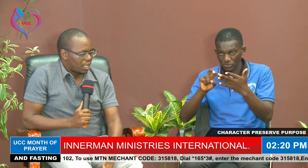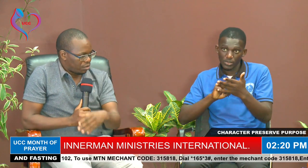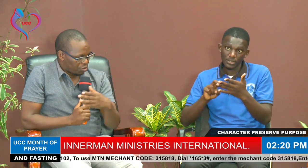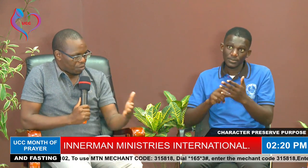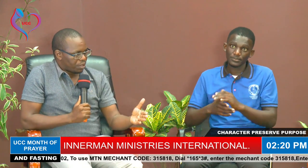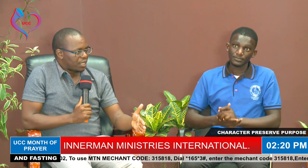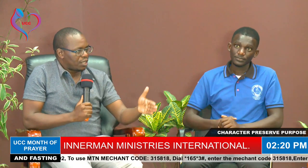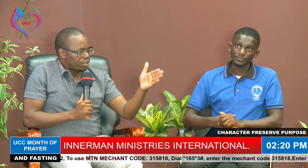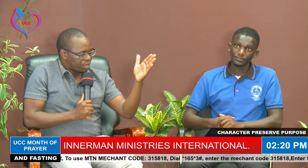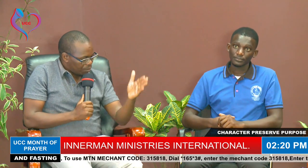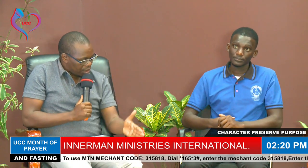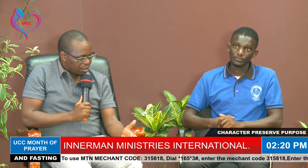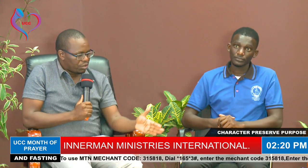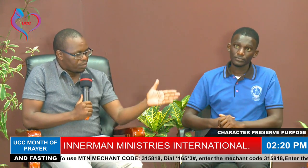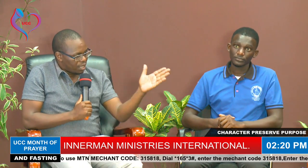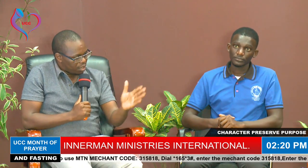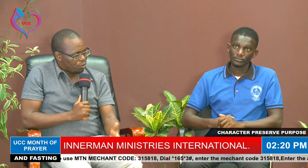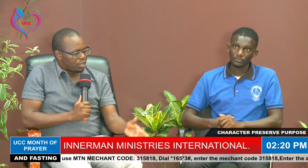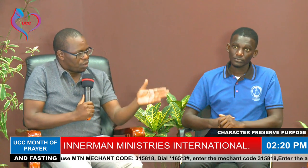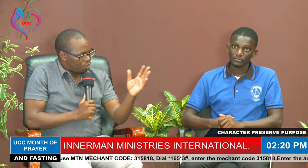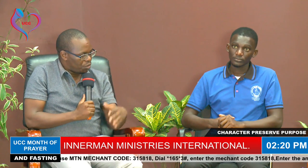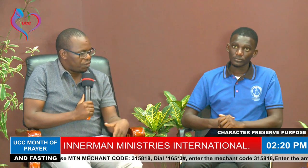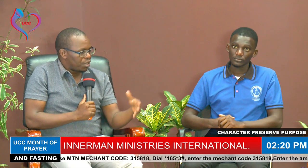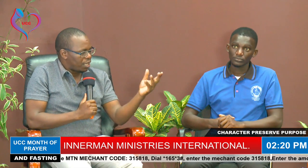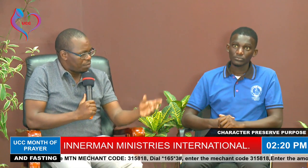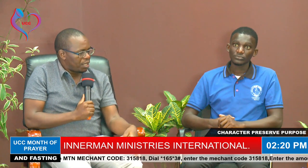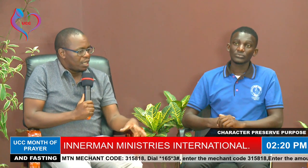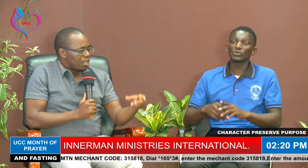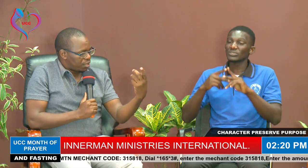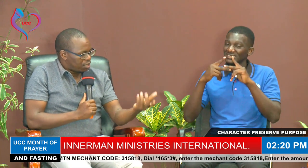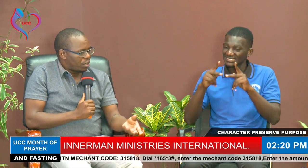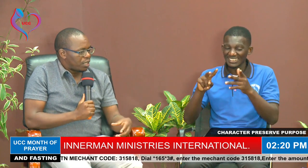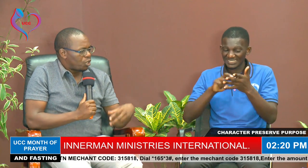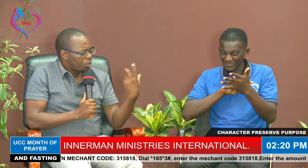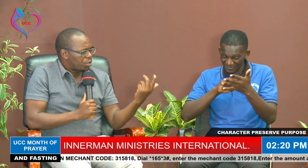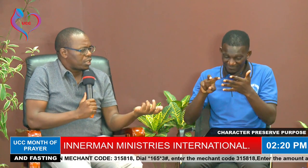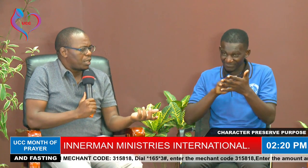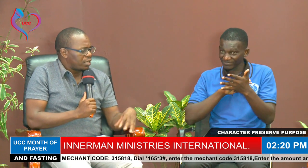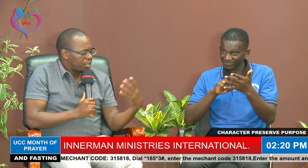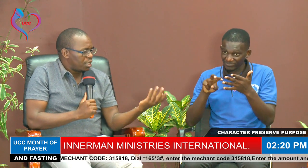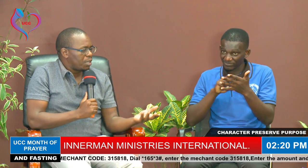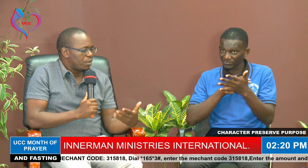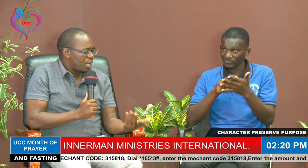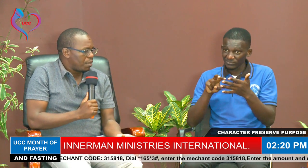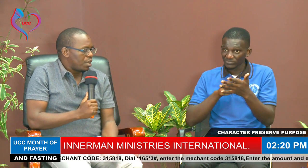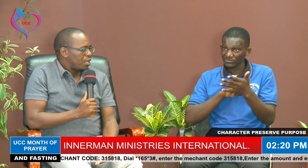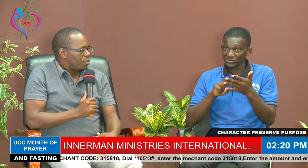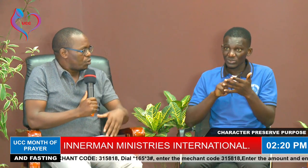Tandika kusoma. Obo tandika New Testament. Noji malaka emirundi nga kumi. Nomvubuka ngambie. Ansanze wali na kusoma New Testament. Njidemu ne mugamba. Buruo soma